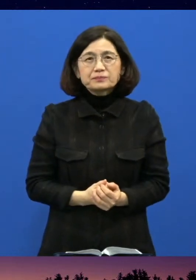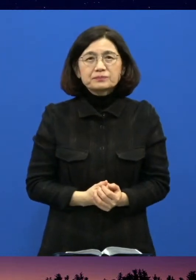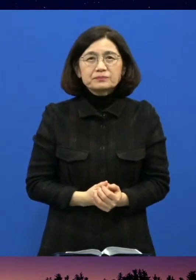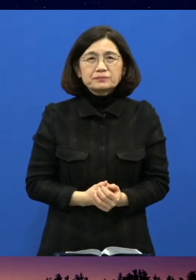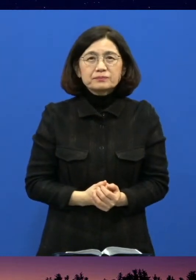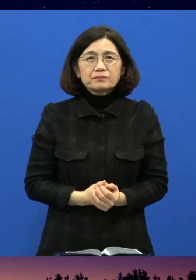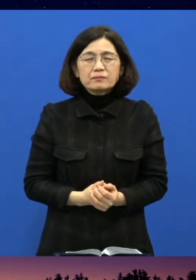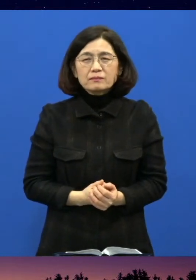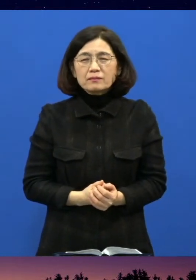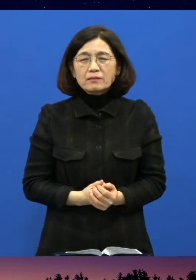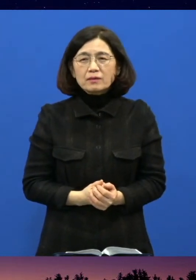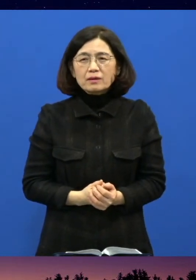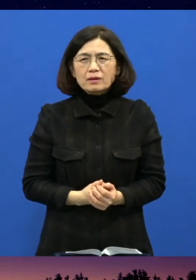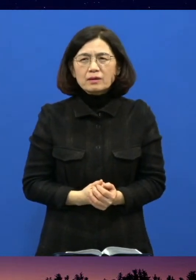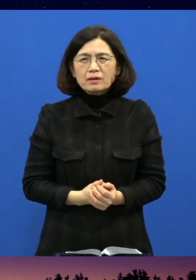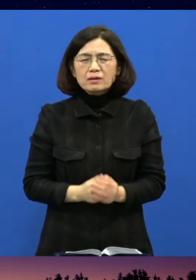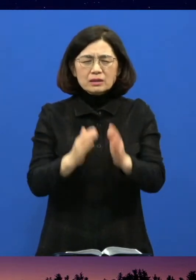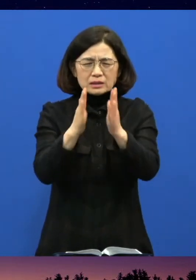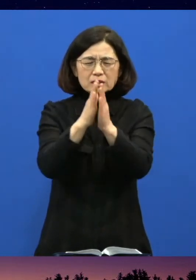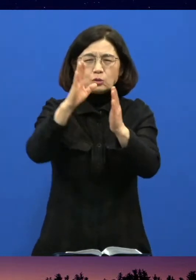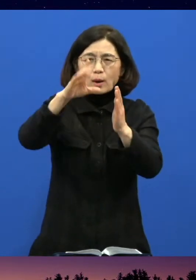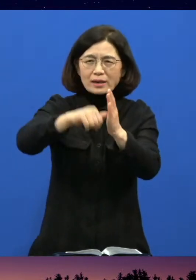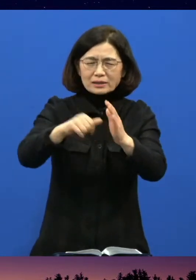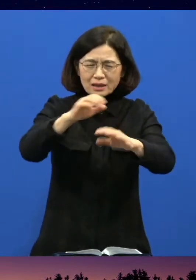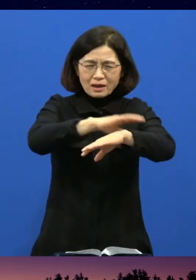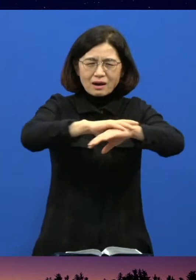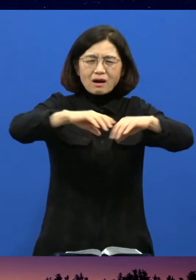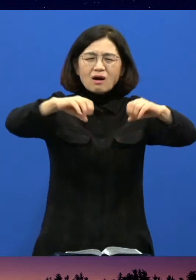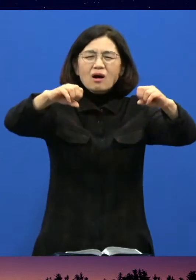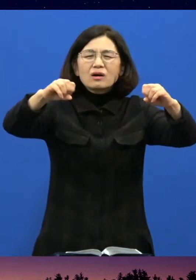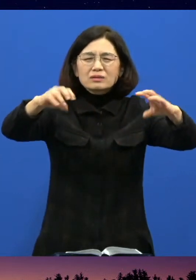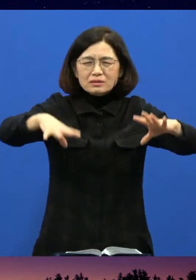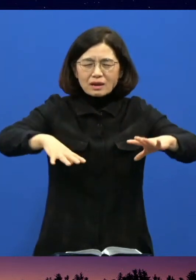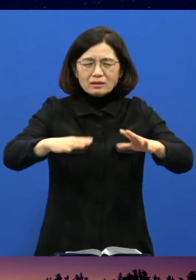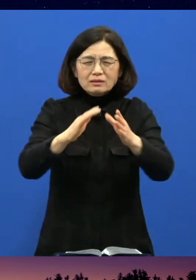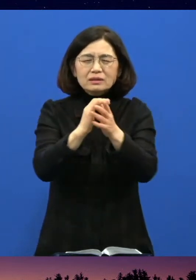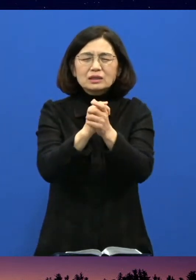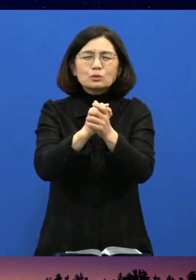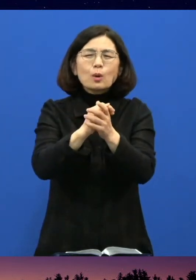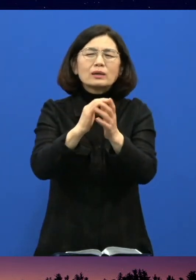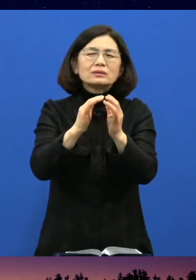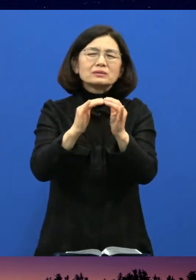헛된 간구들, 방향이 잘못된 기도들이 생각보다 많아요.